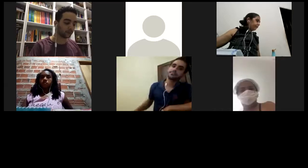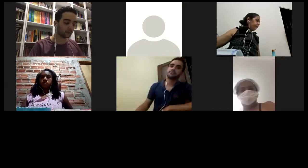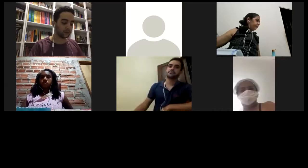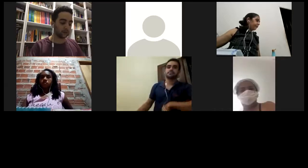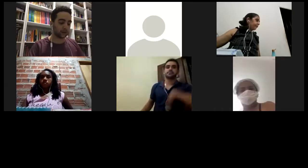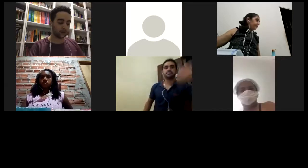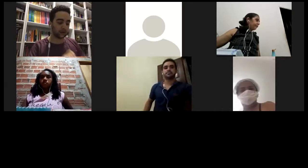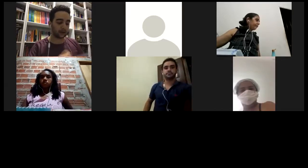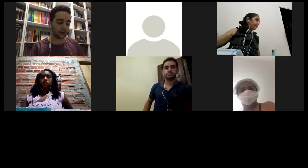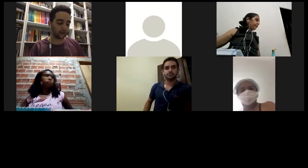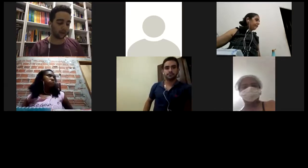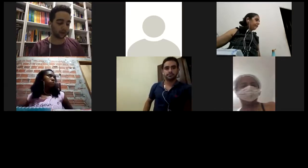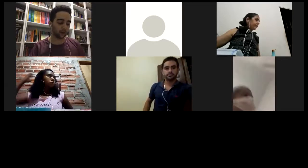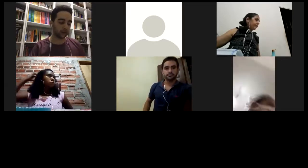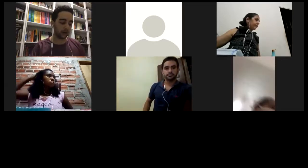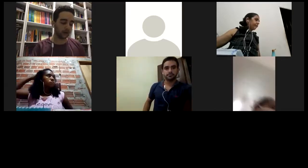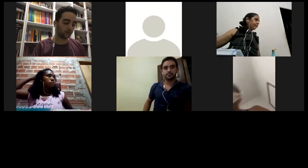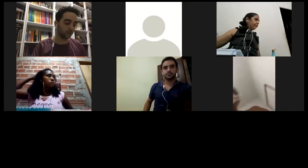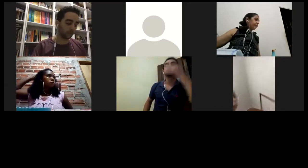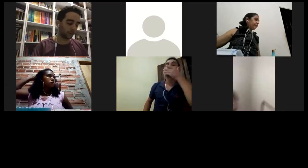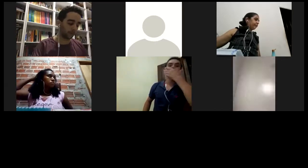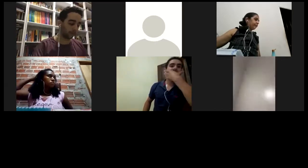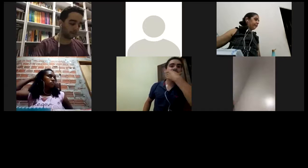Pronto. Alfabeto manual,